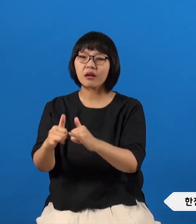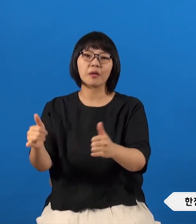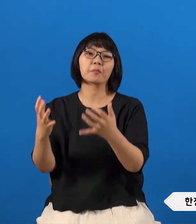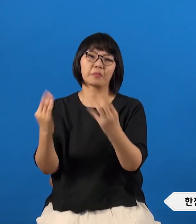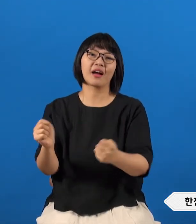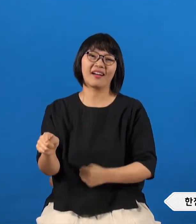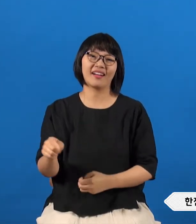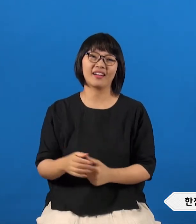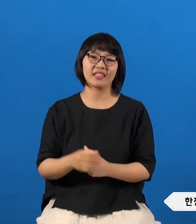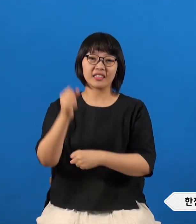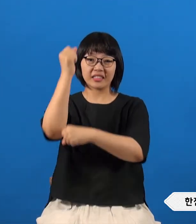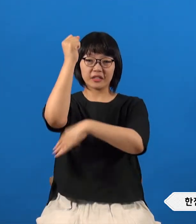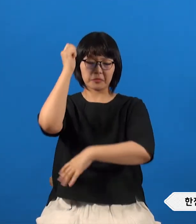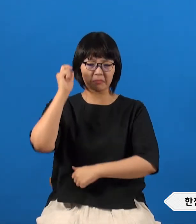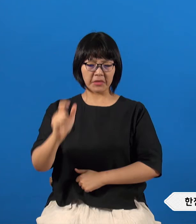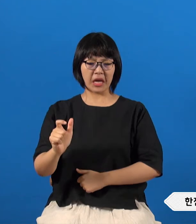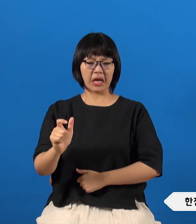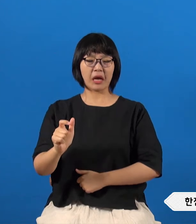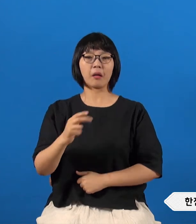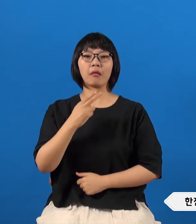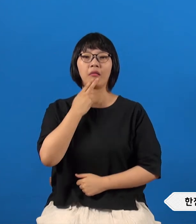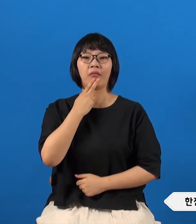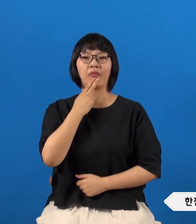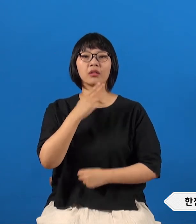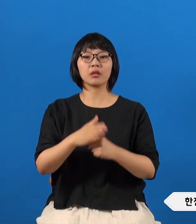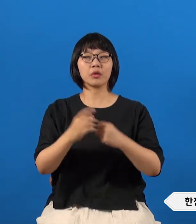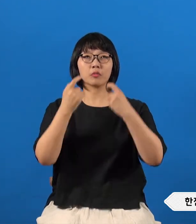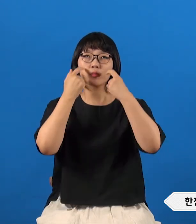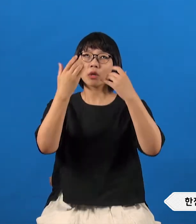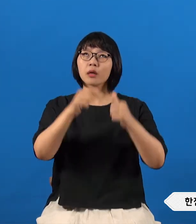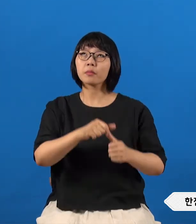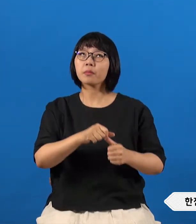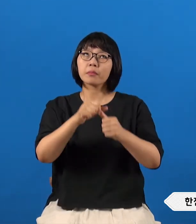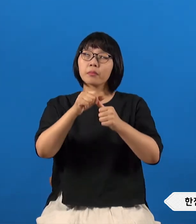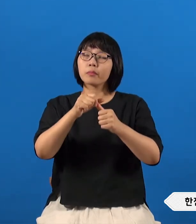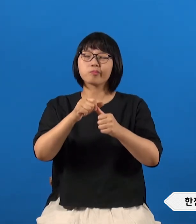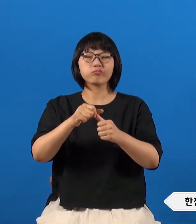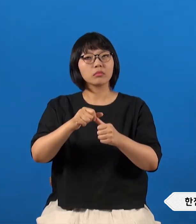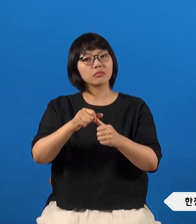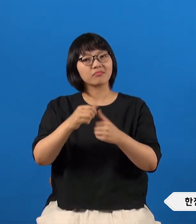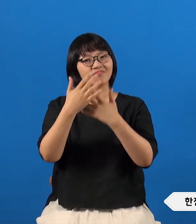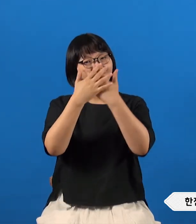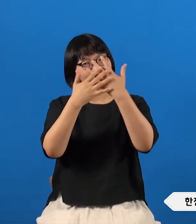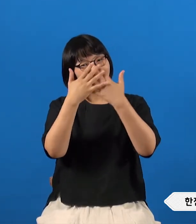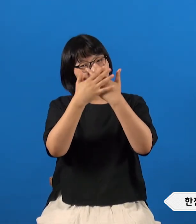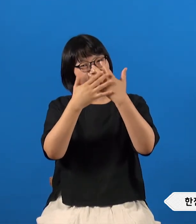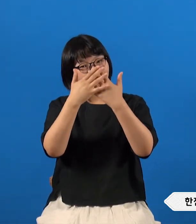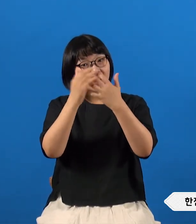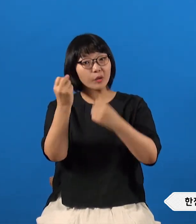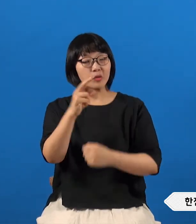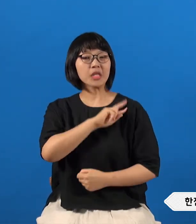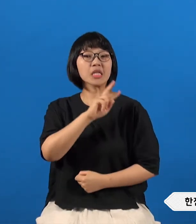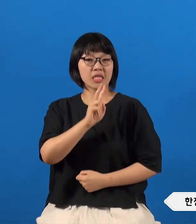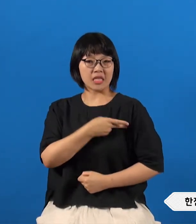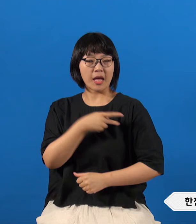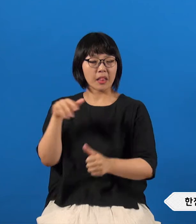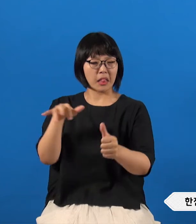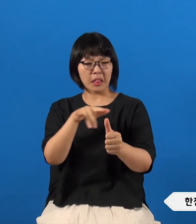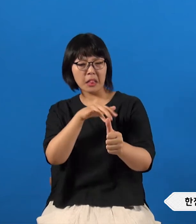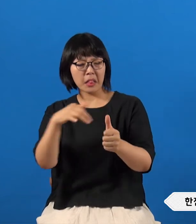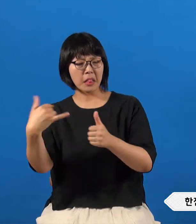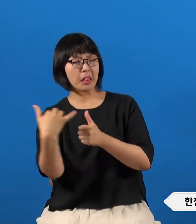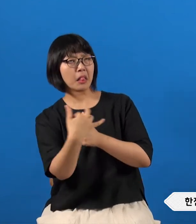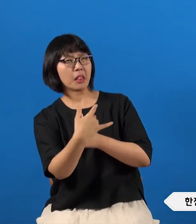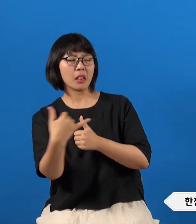기초가 튼튼하지 못하니까 구원의 확신도 없고, 또 이단들이 와서 꼬시면 그걸